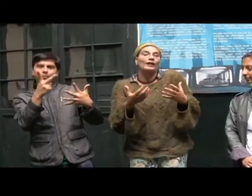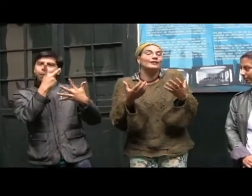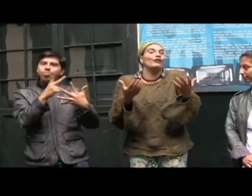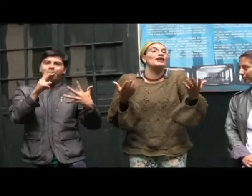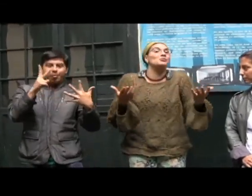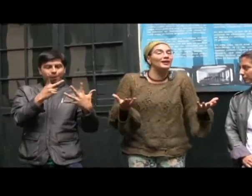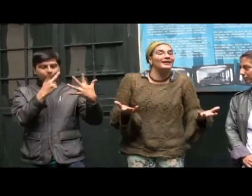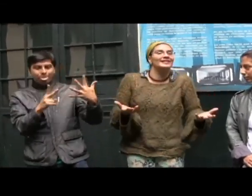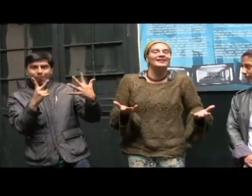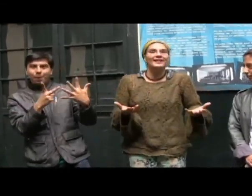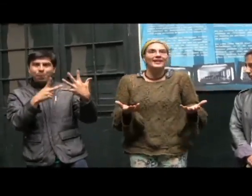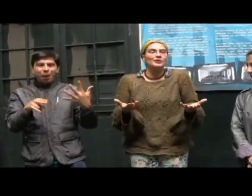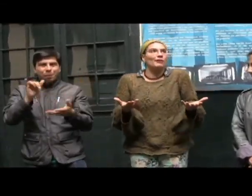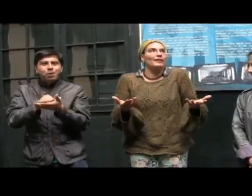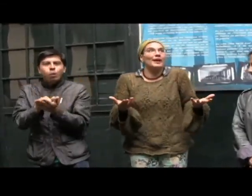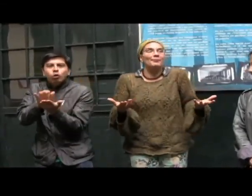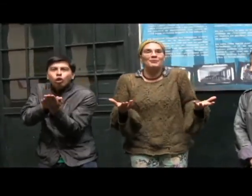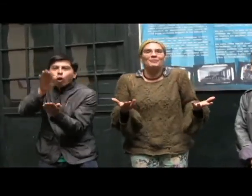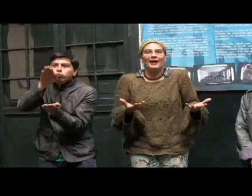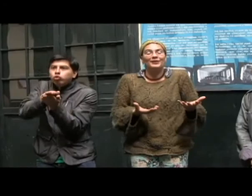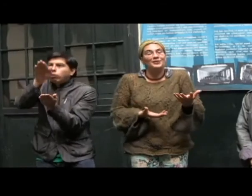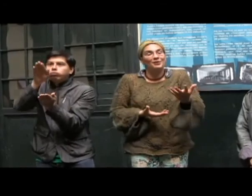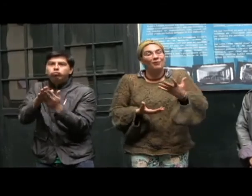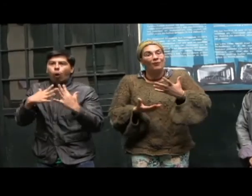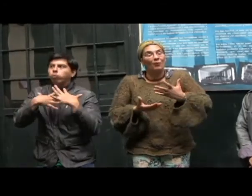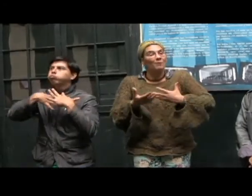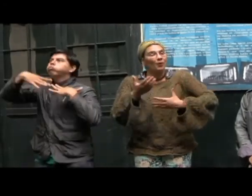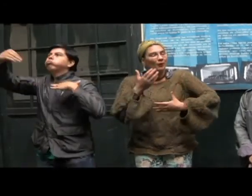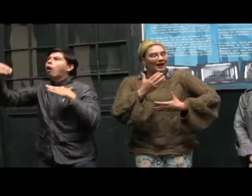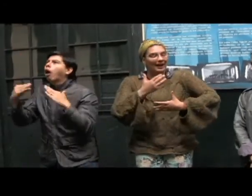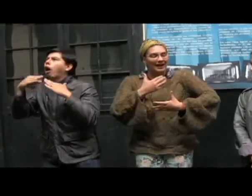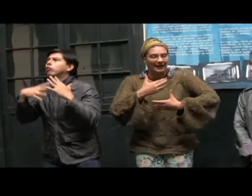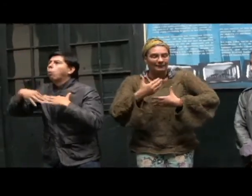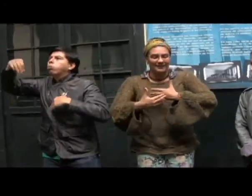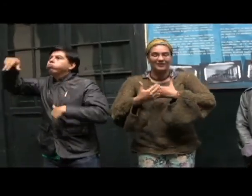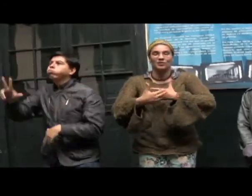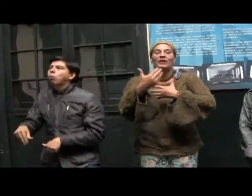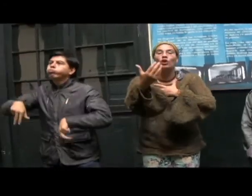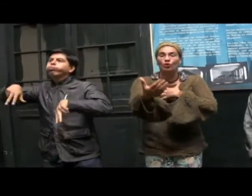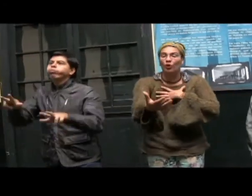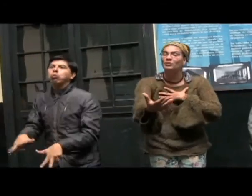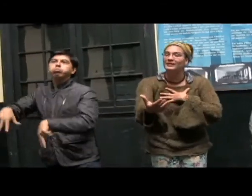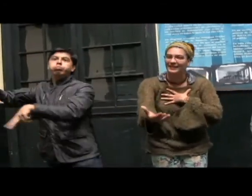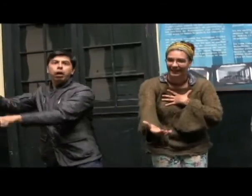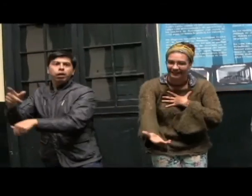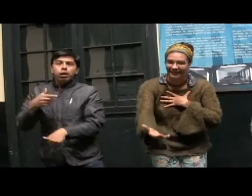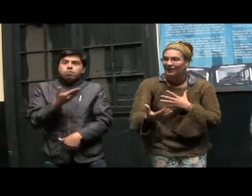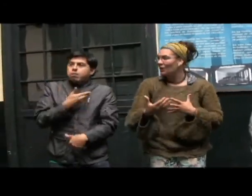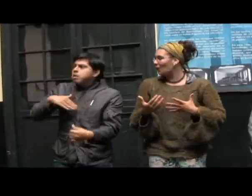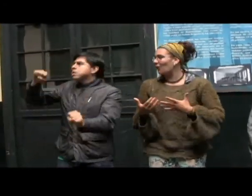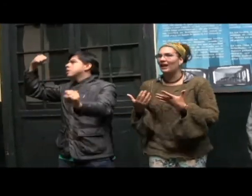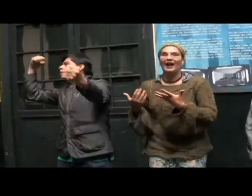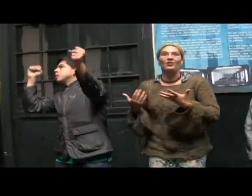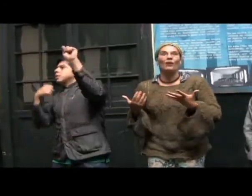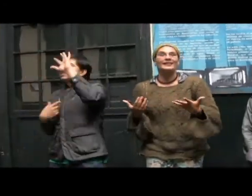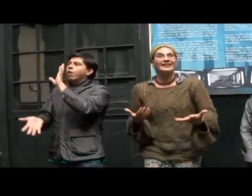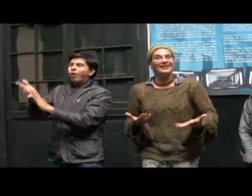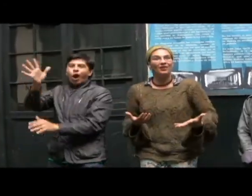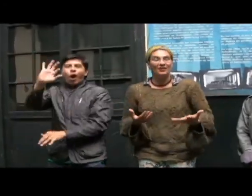que se fue de su casa y su mamá queda preocupada. Entonces, como un poco la representación del otro, cómo se siente, o con el gato bandido,